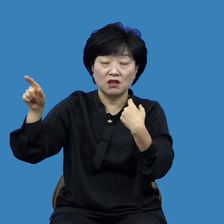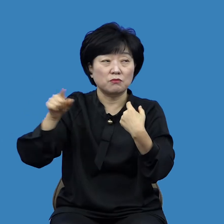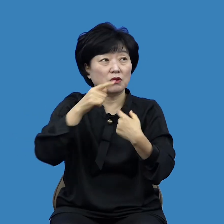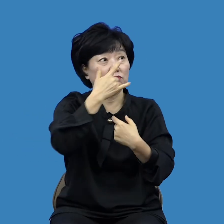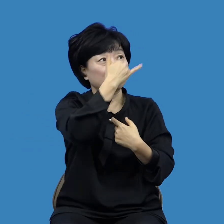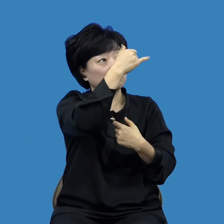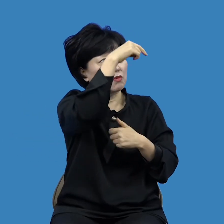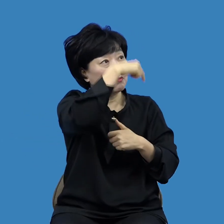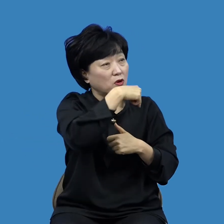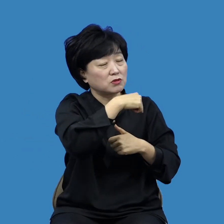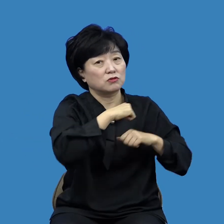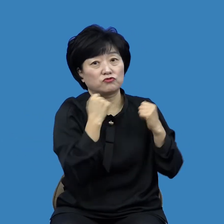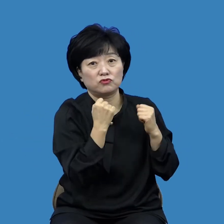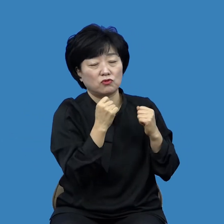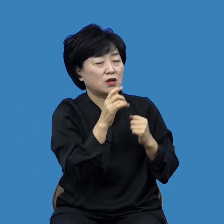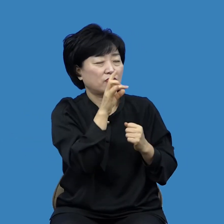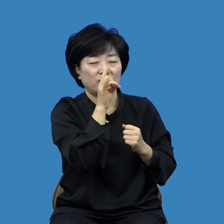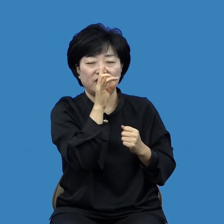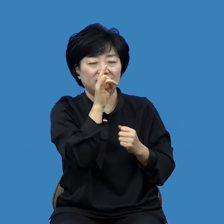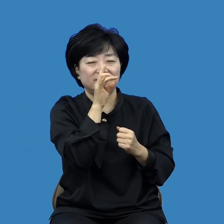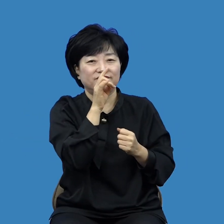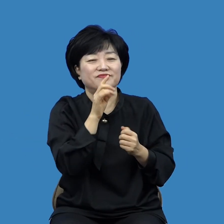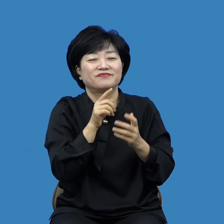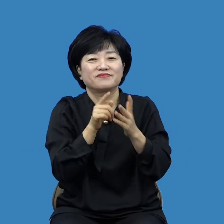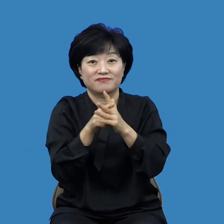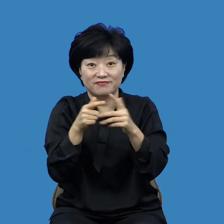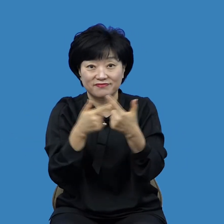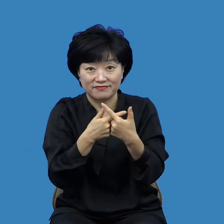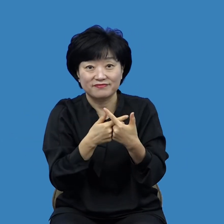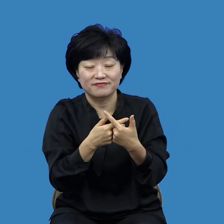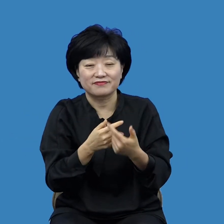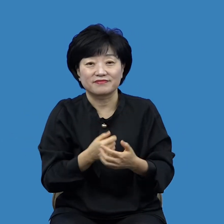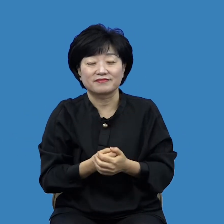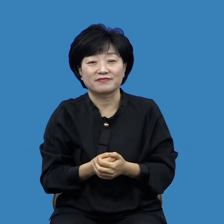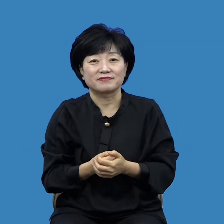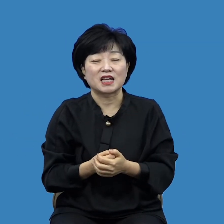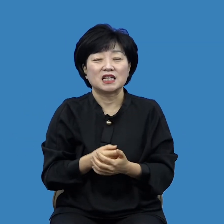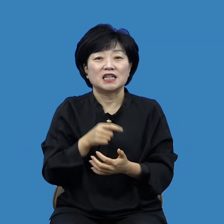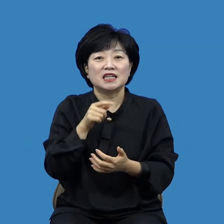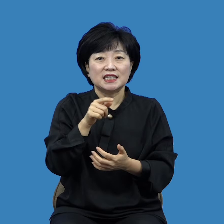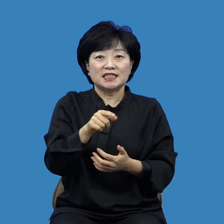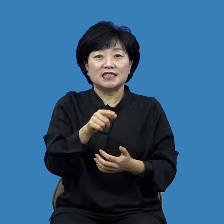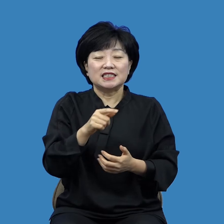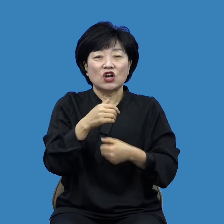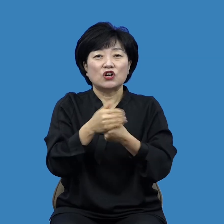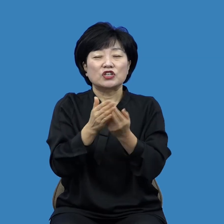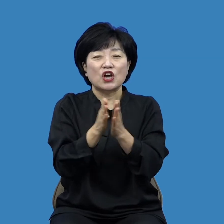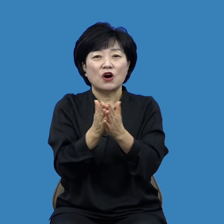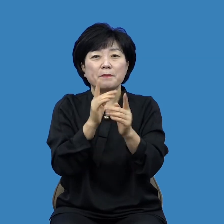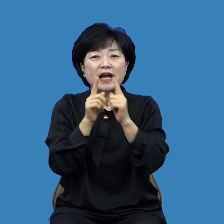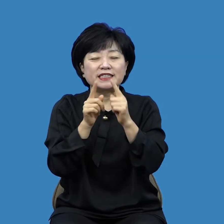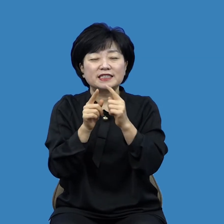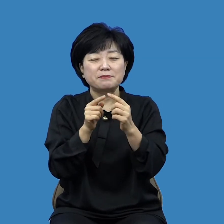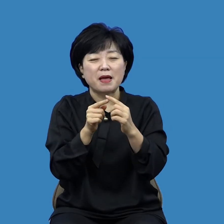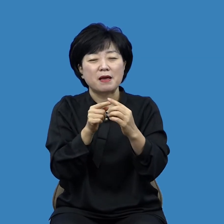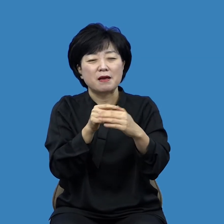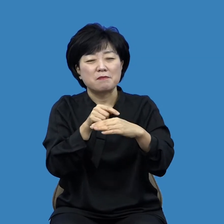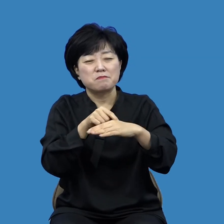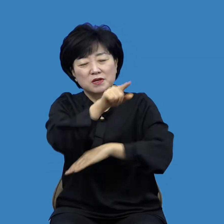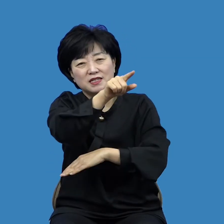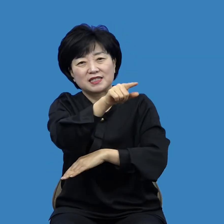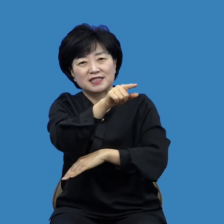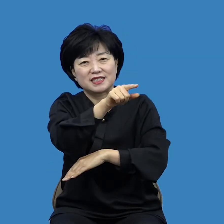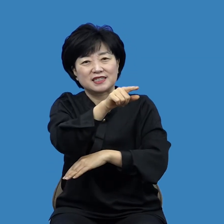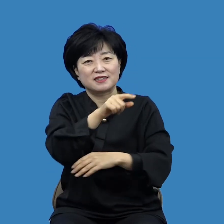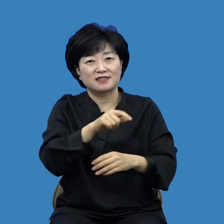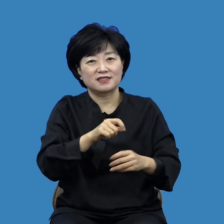말아야 순종하는 거예요. 이해가 되지요? 그래서 이걸 얘기하는 것이 아니고, 하여간 이 성경에서 벗어난 것이 아닌 일들. 근데 주로 너희가 순종